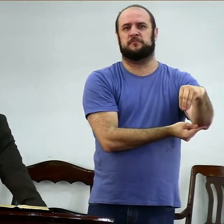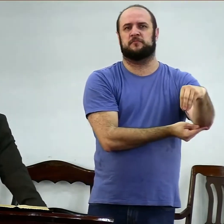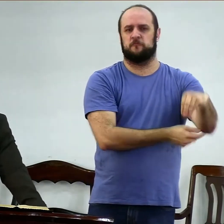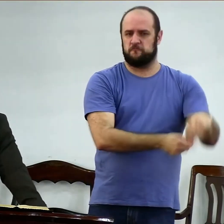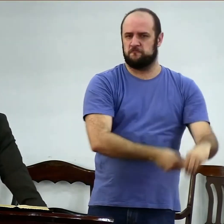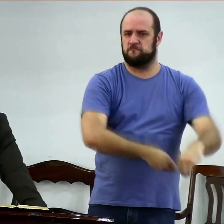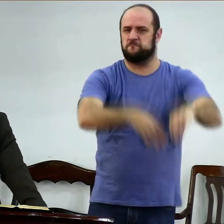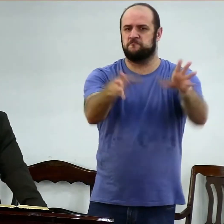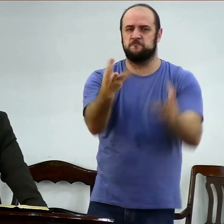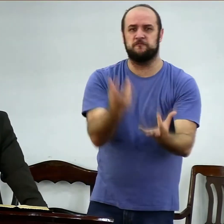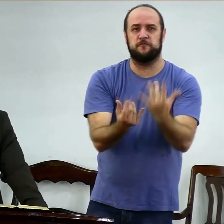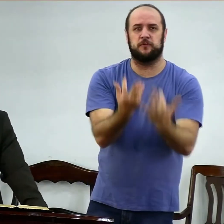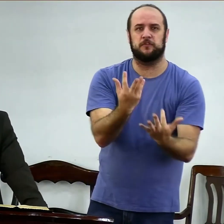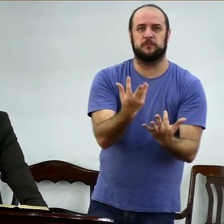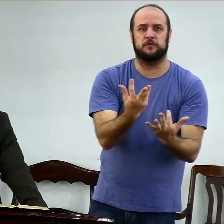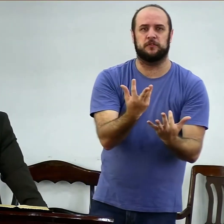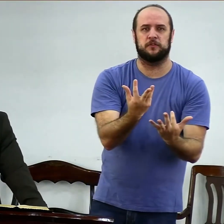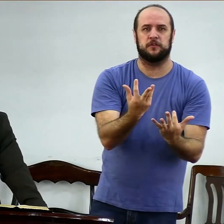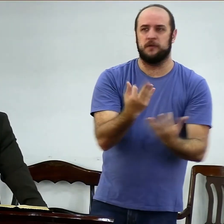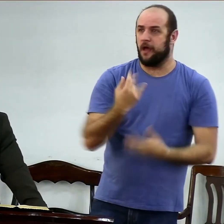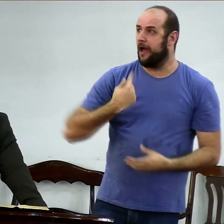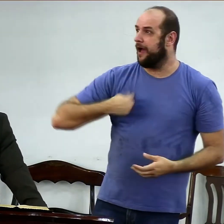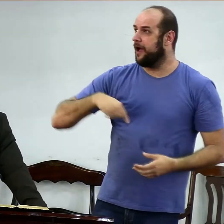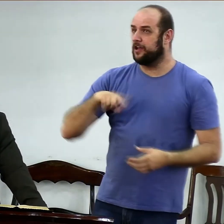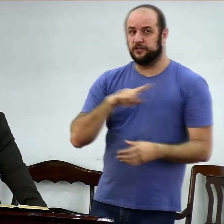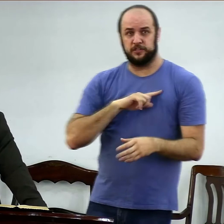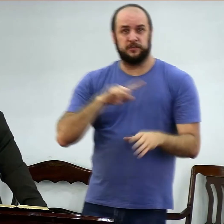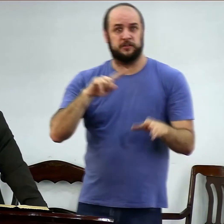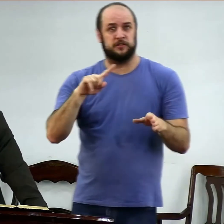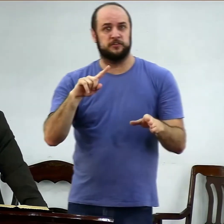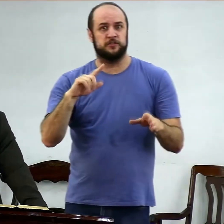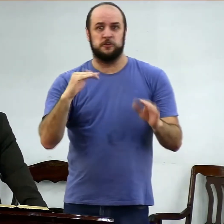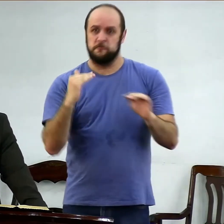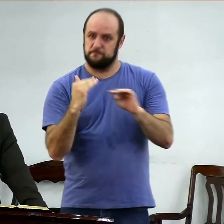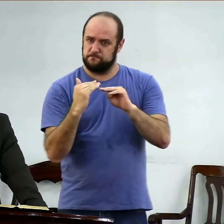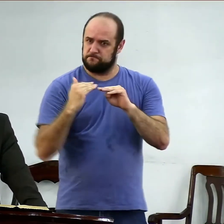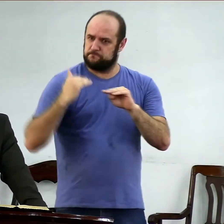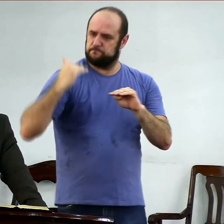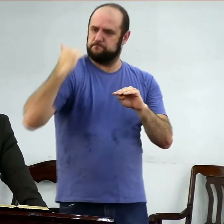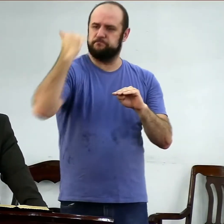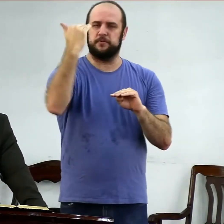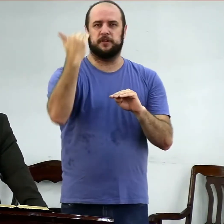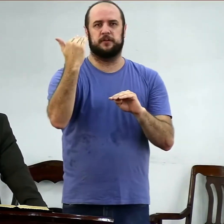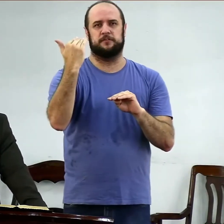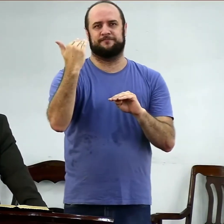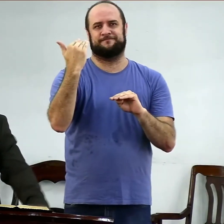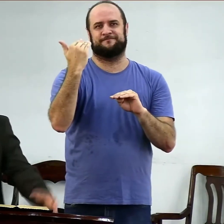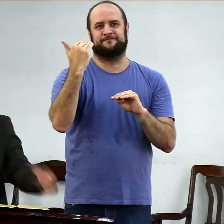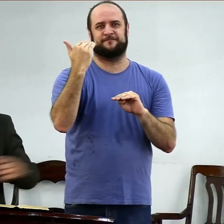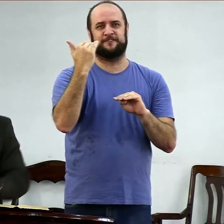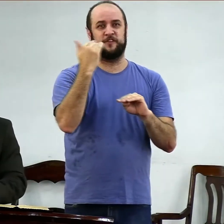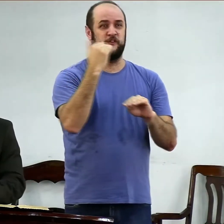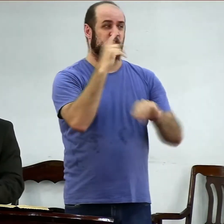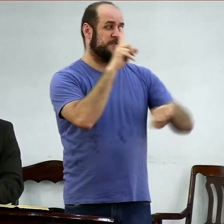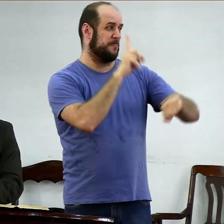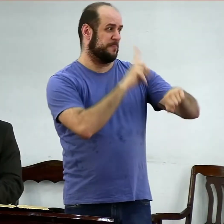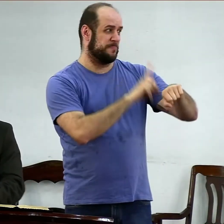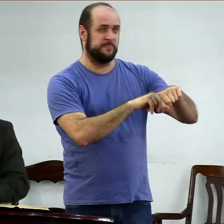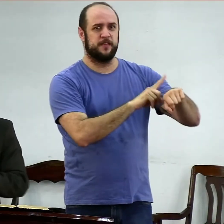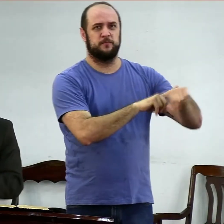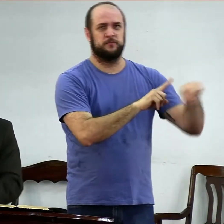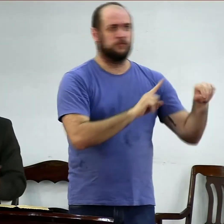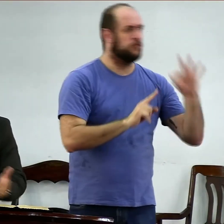E ele fala que as flores silvestres têm uma curta duração, e pessoas naquele tempo ajuntavam as